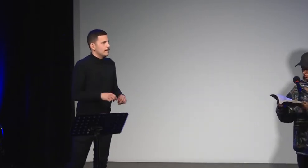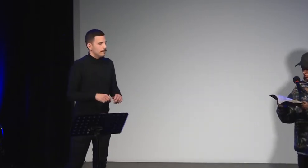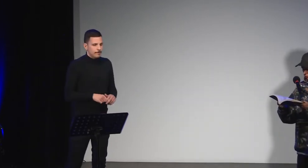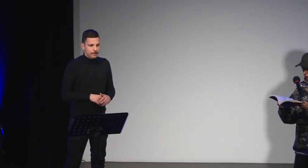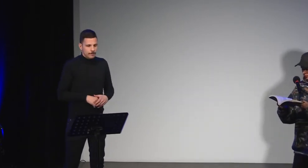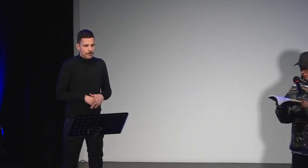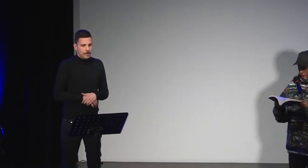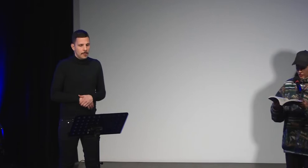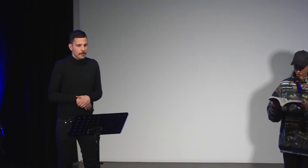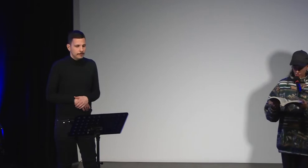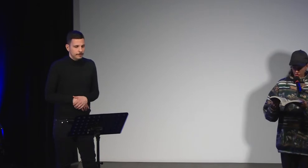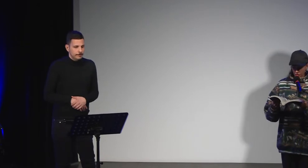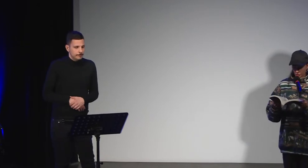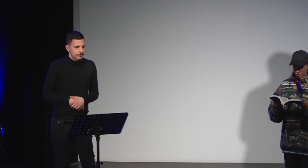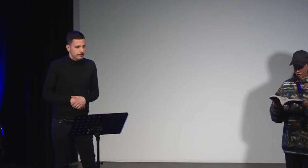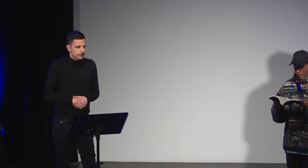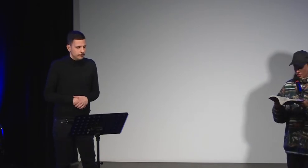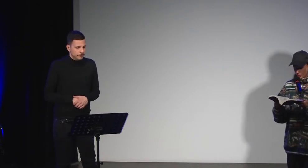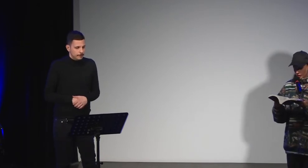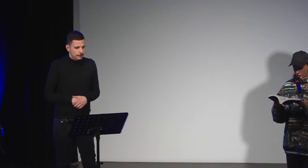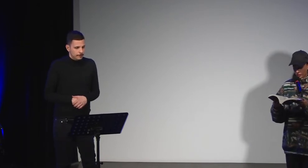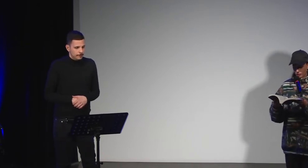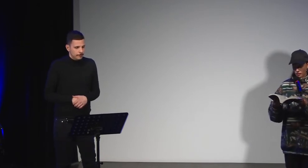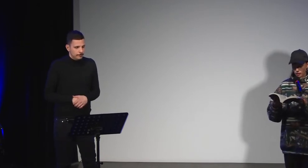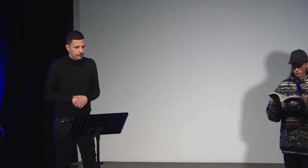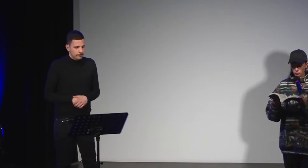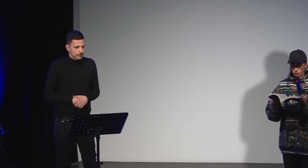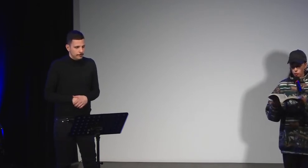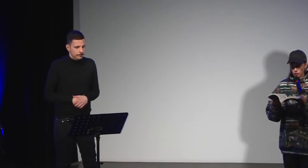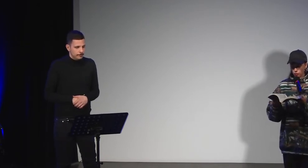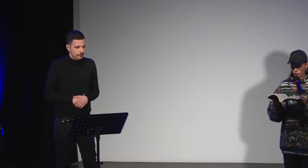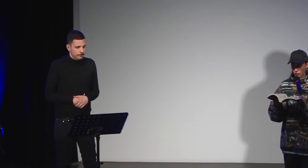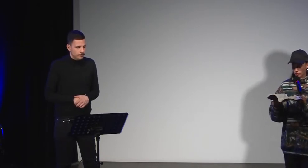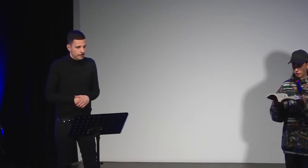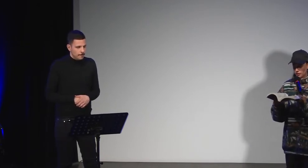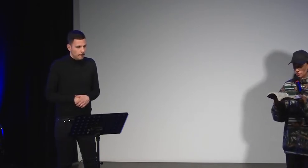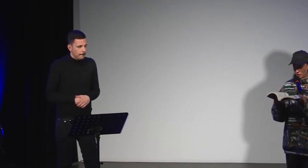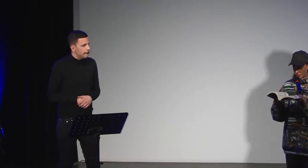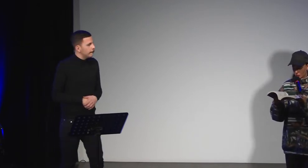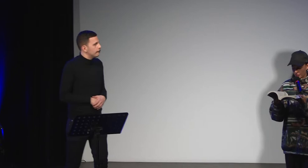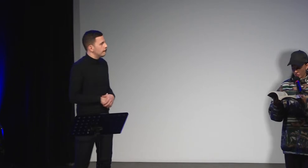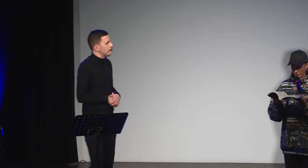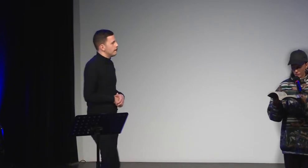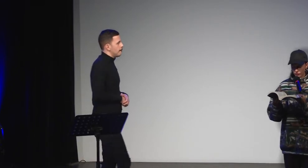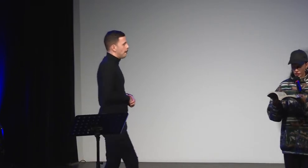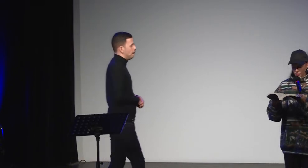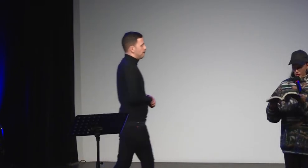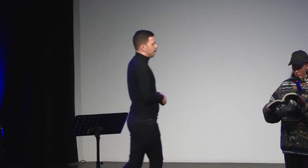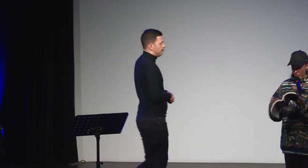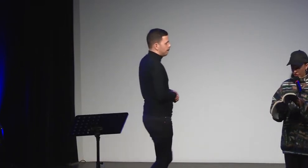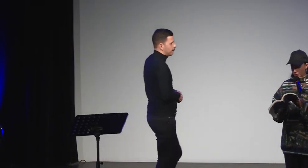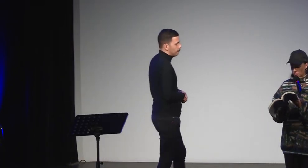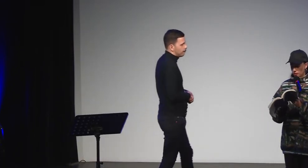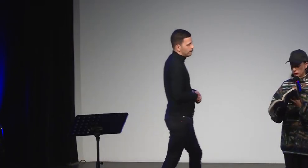Sur le réseau, Jonathan regarda des pages d'enfants. Il regarda leurs têtes, des enfants de 8 ou 9 ans, des enfants qui se filmaient.